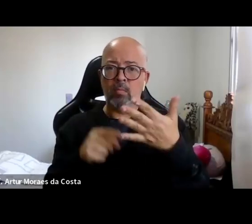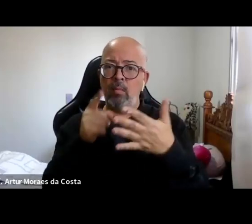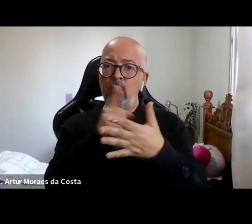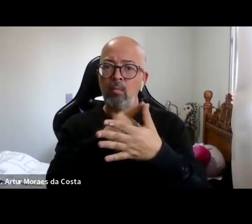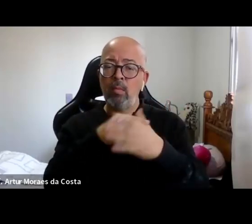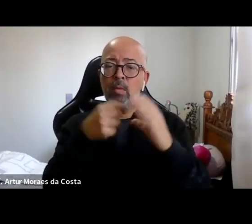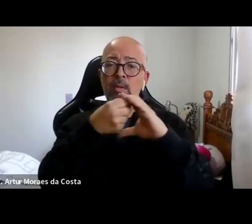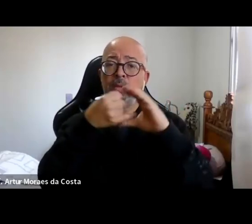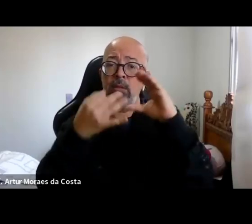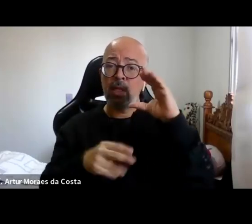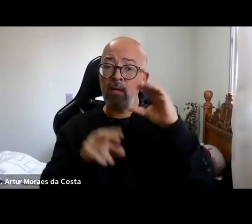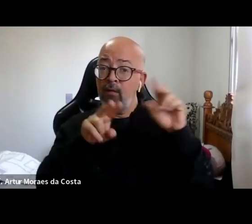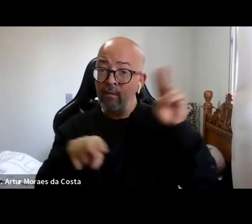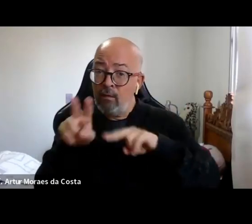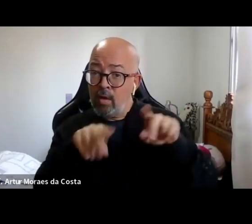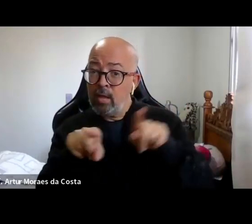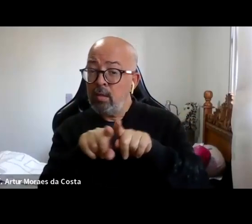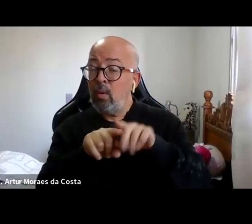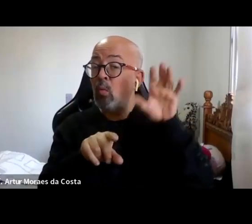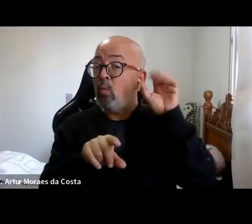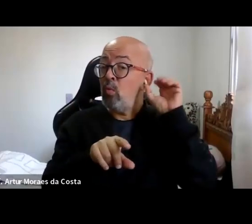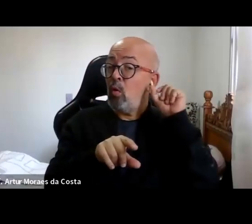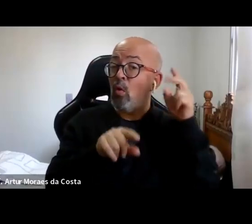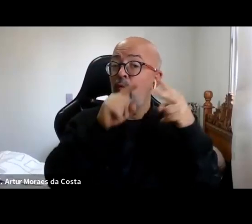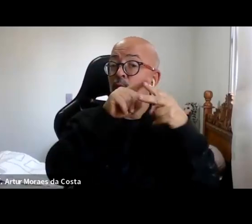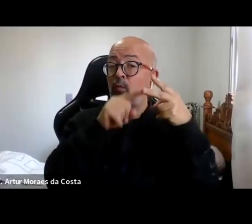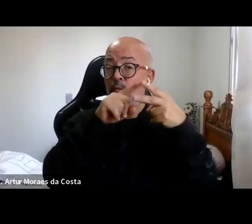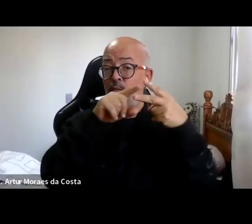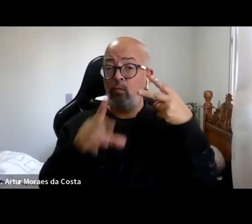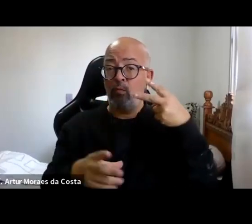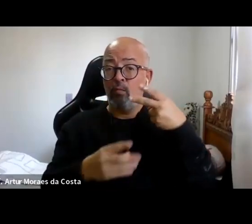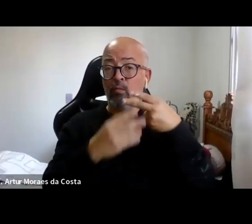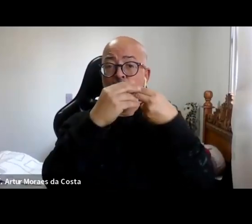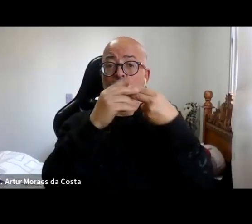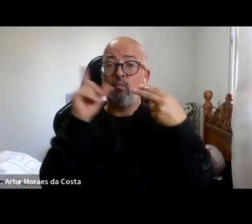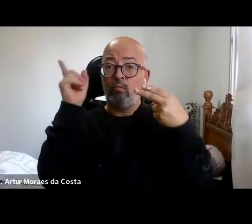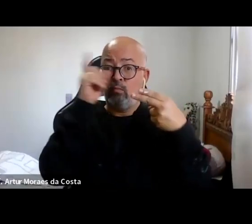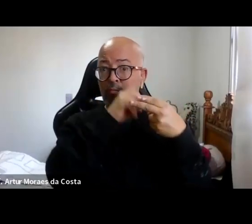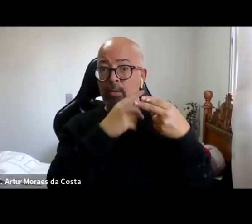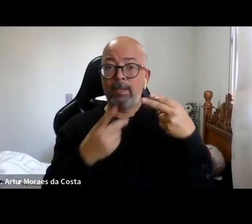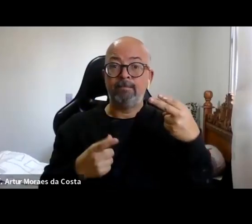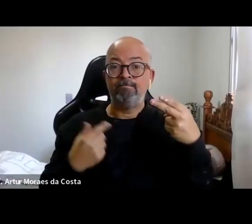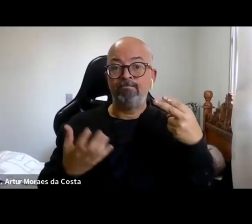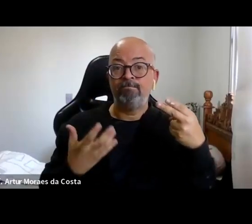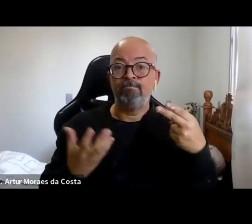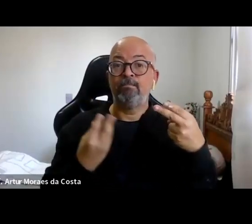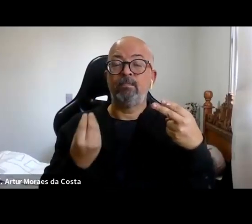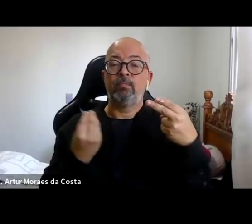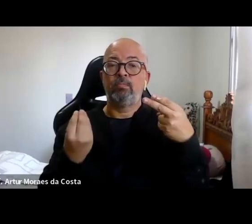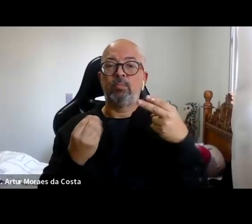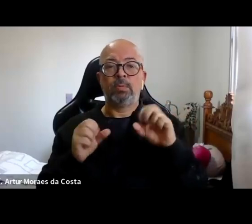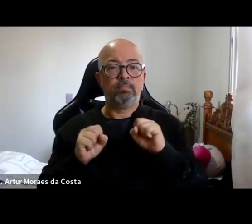y esto en muchas oportunidades se olvida sobre todo Para quienes no están familiarizados con el trabajo con